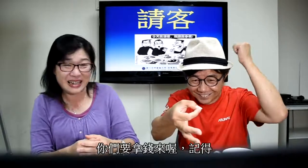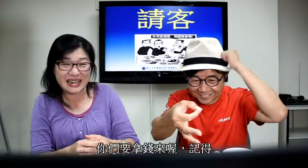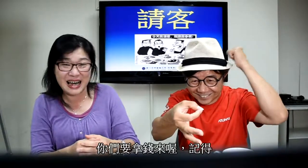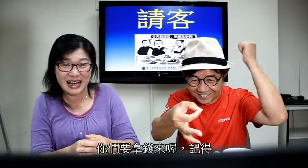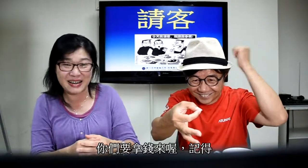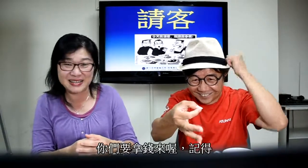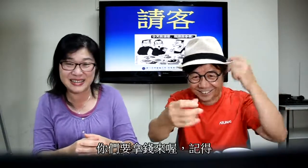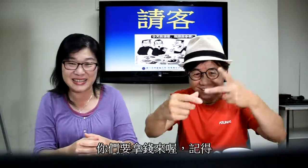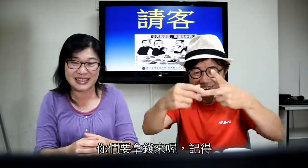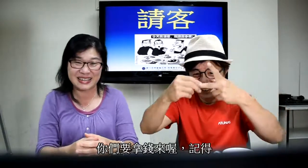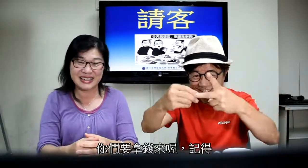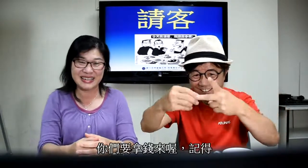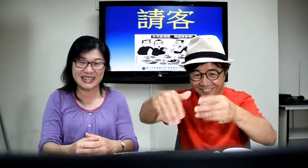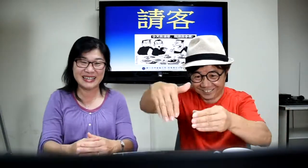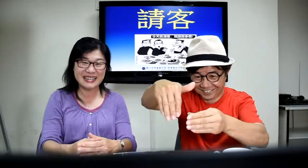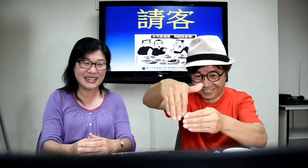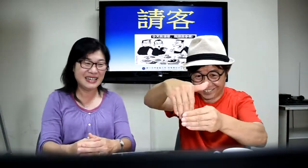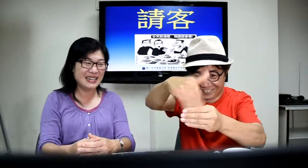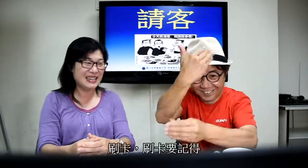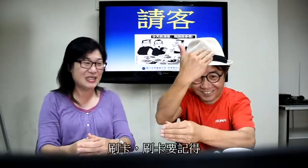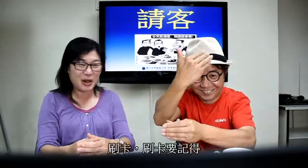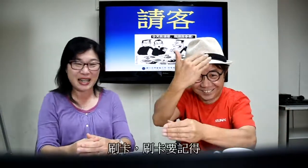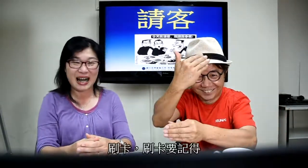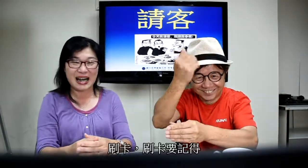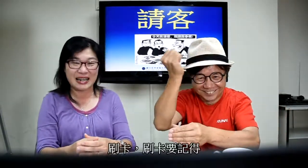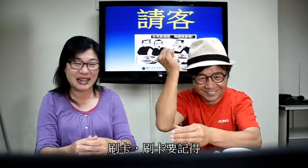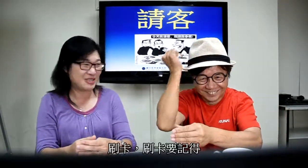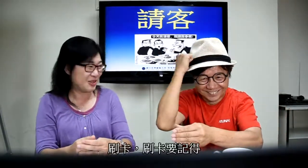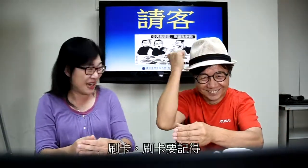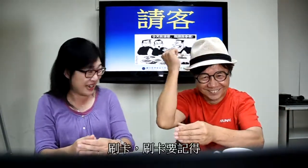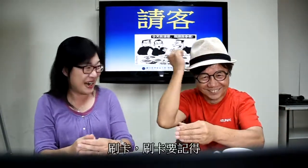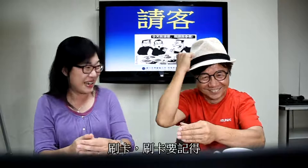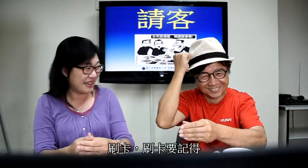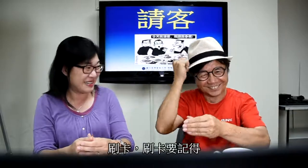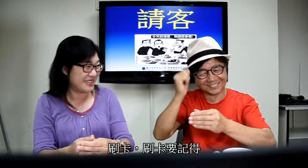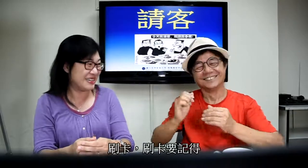来哦，记得刷卡，刷卡要记得。